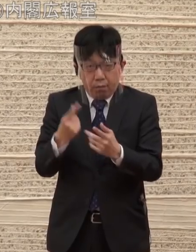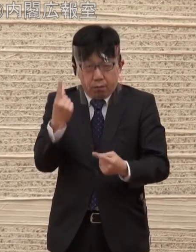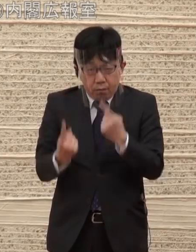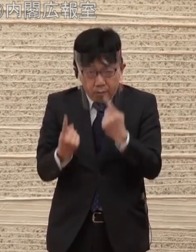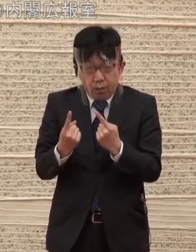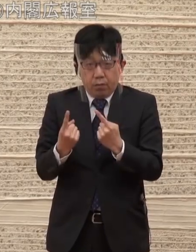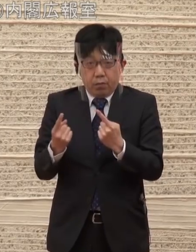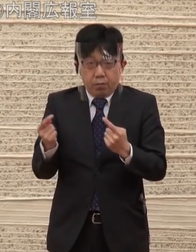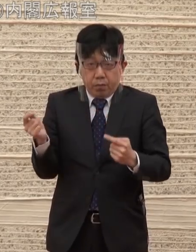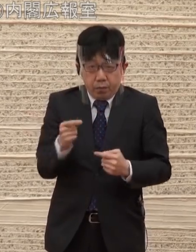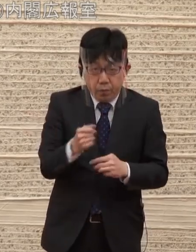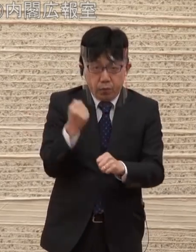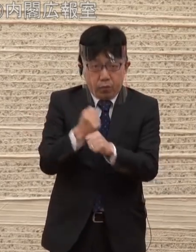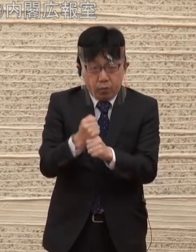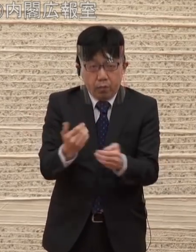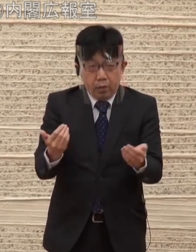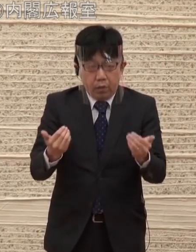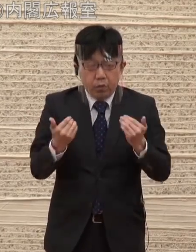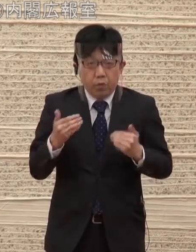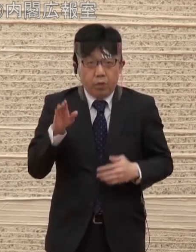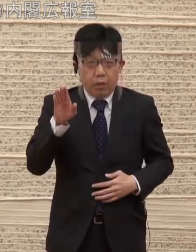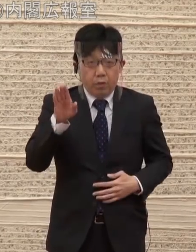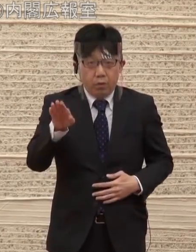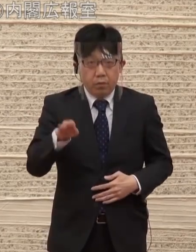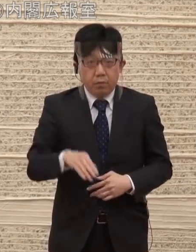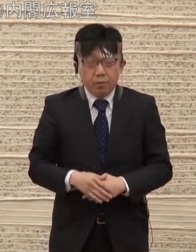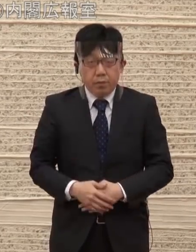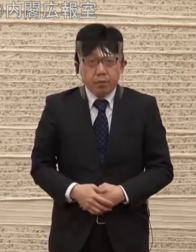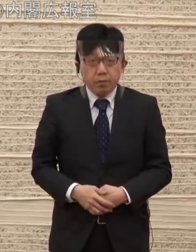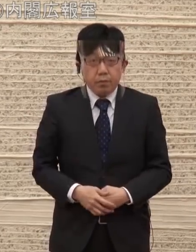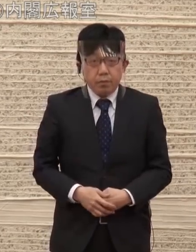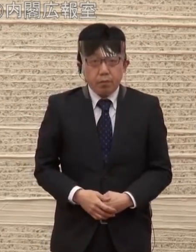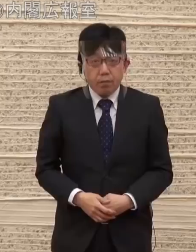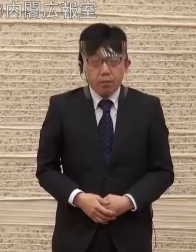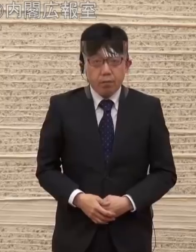いますそれでは次の ip ア